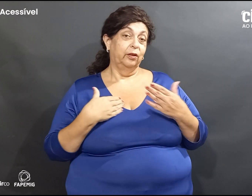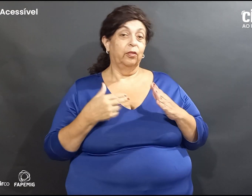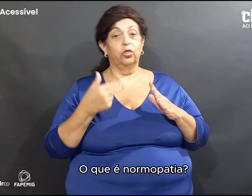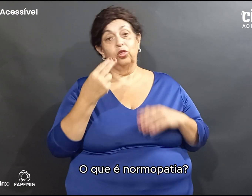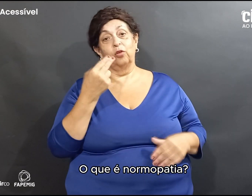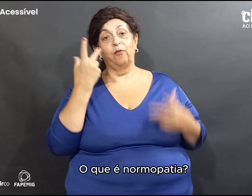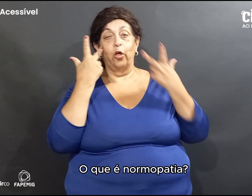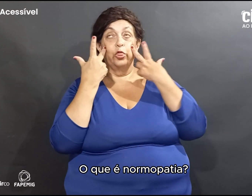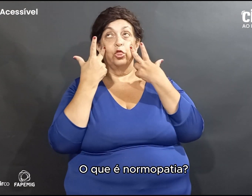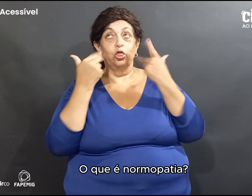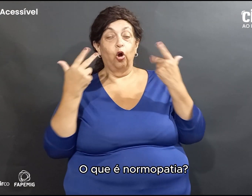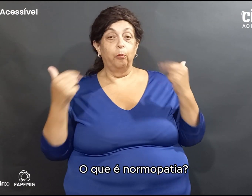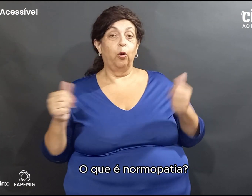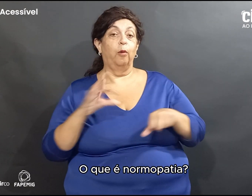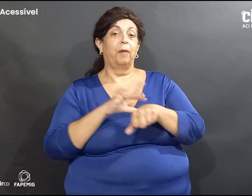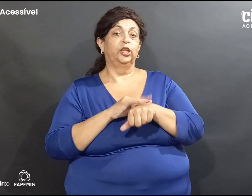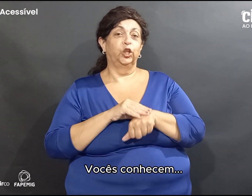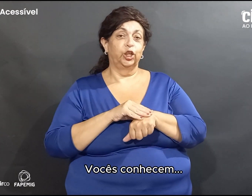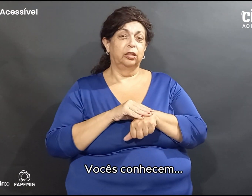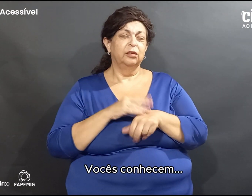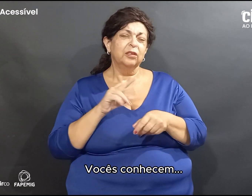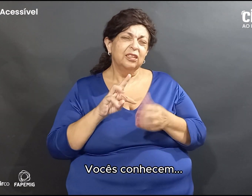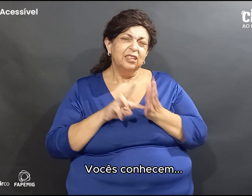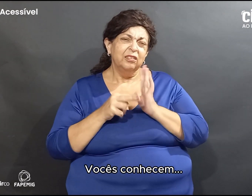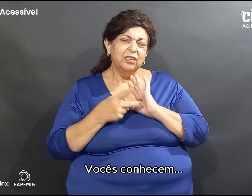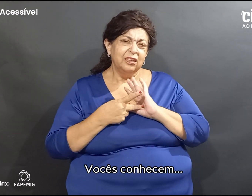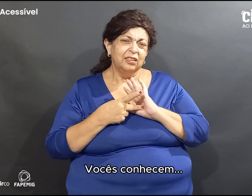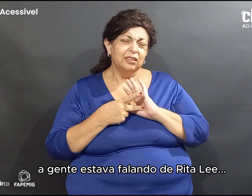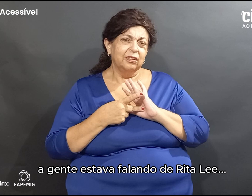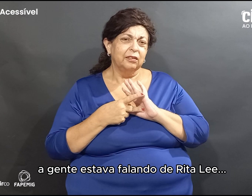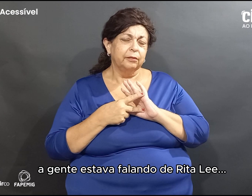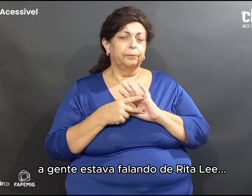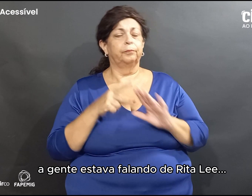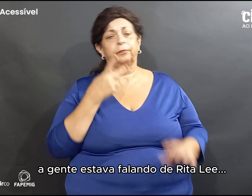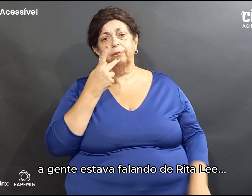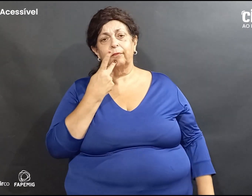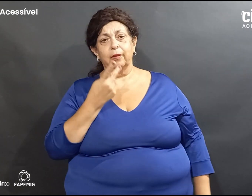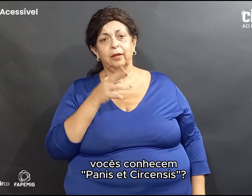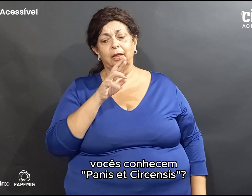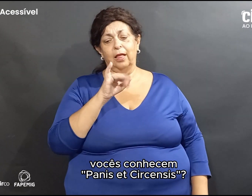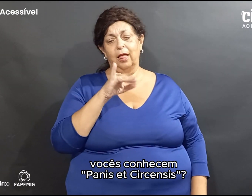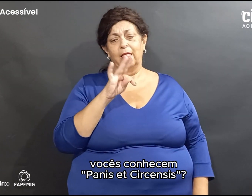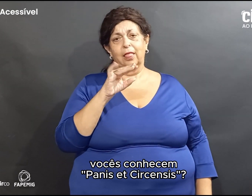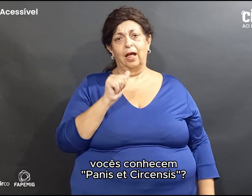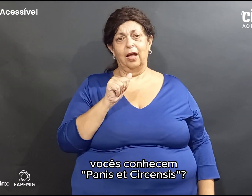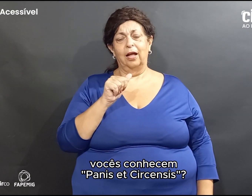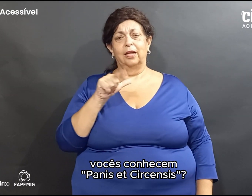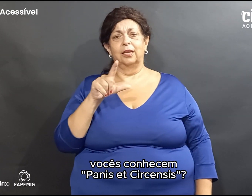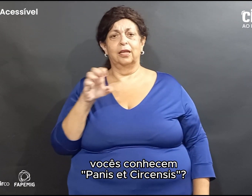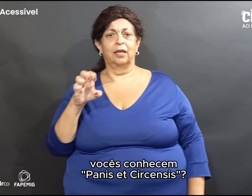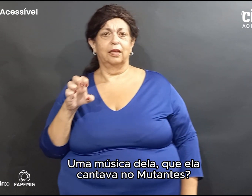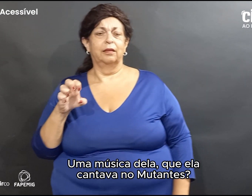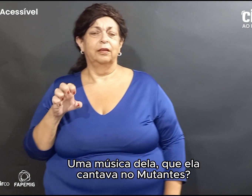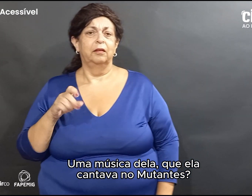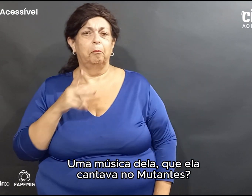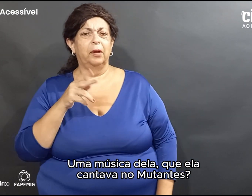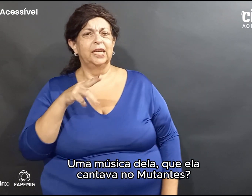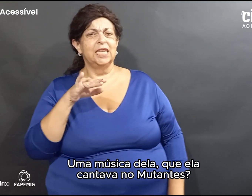O que é normopatia, né? Vocês conhecem, a gente estava falando de Rita Lee, vocês conhecem Panis et Circense, uma música dela que ela cantava